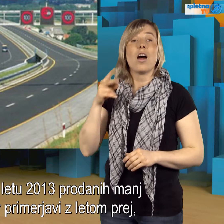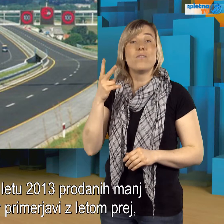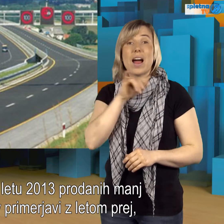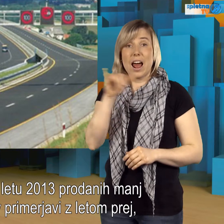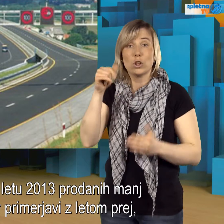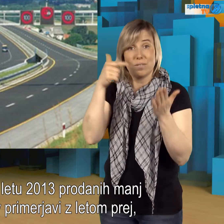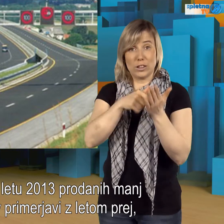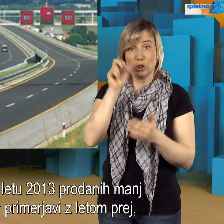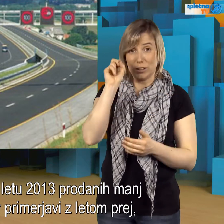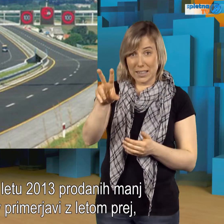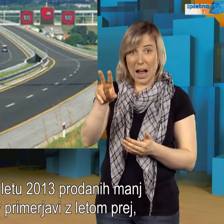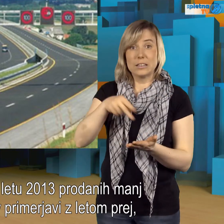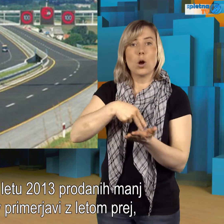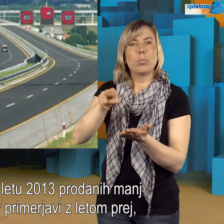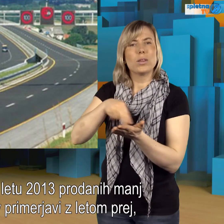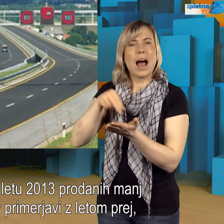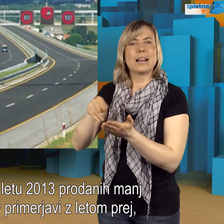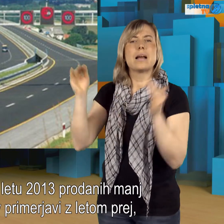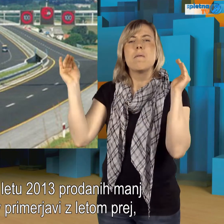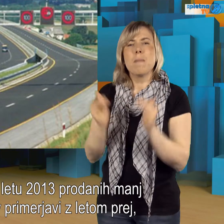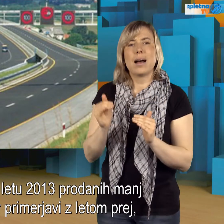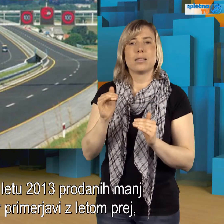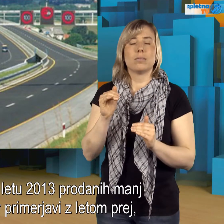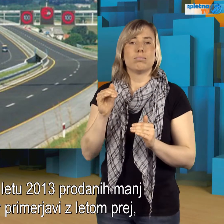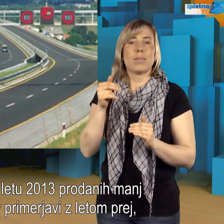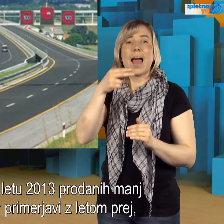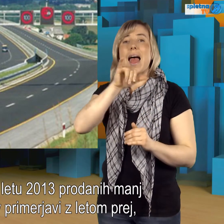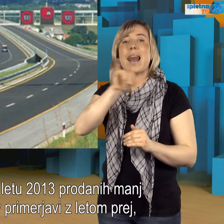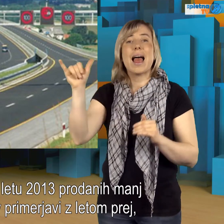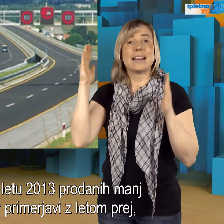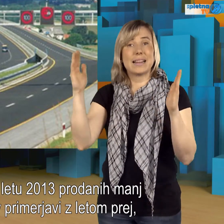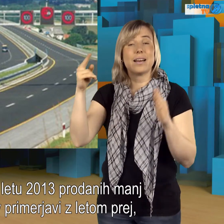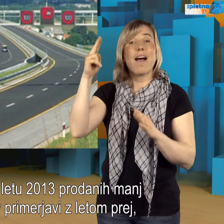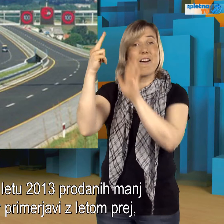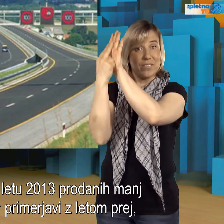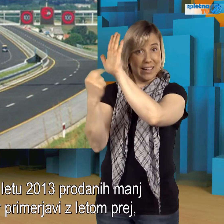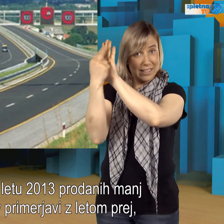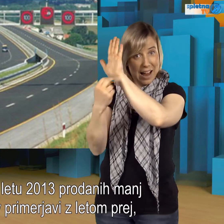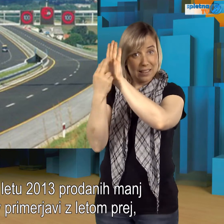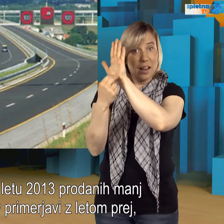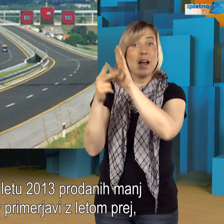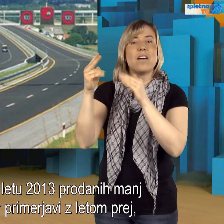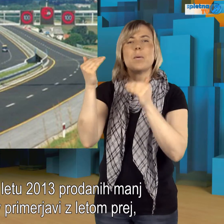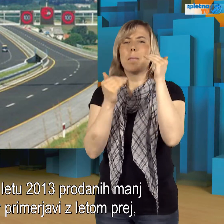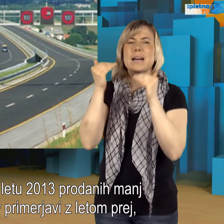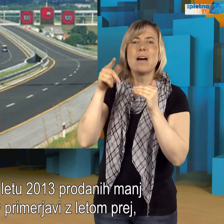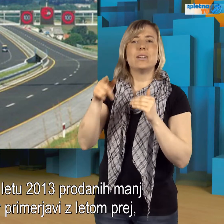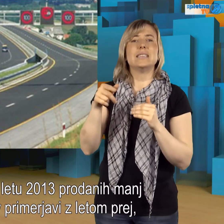Sicer je bilo v letu 2013 prodanih manj letnih vinjet v primerjavi z letom prej, vendar je bilo prodanih več tedenskih